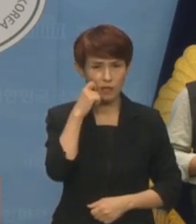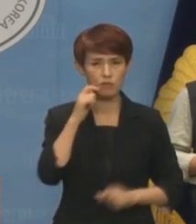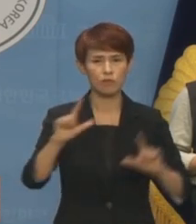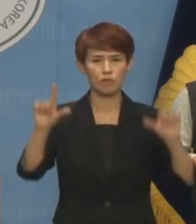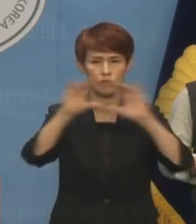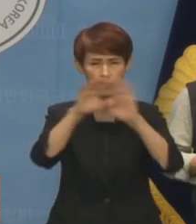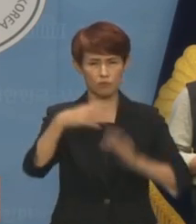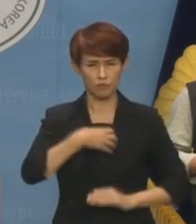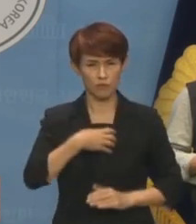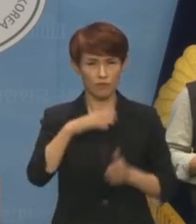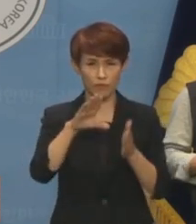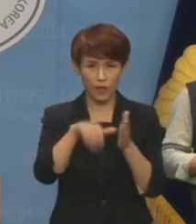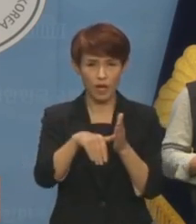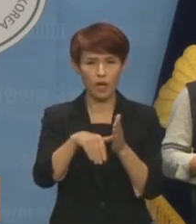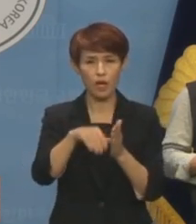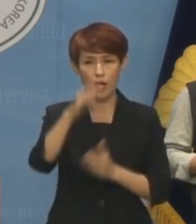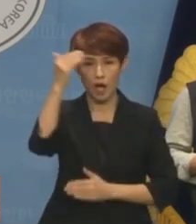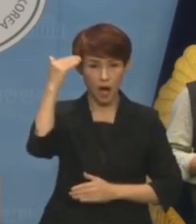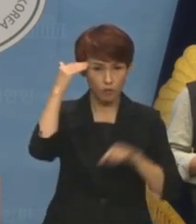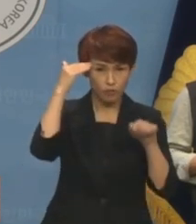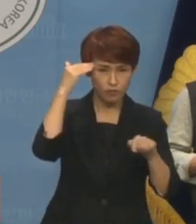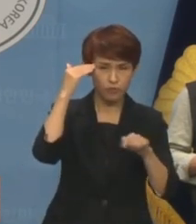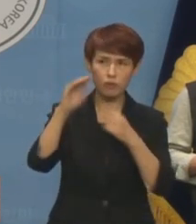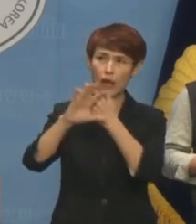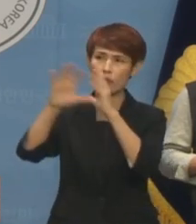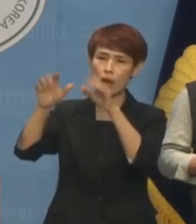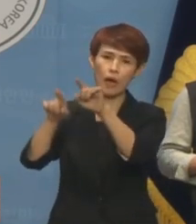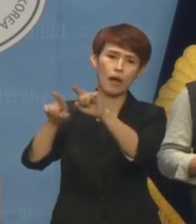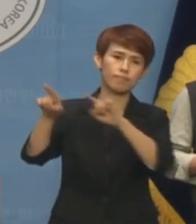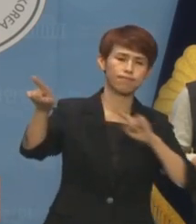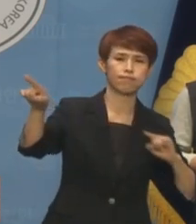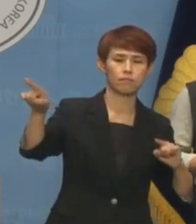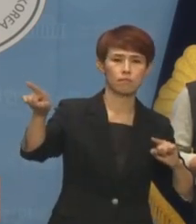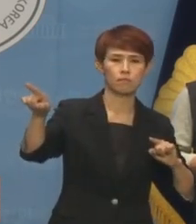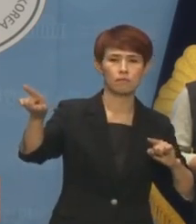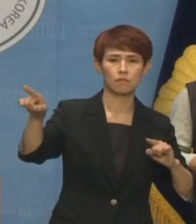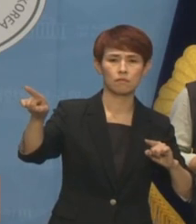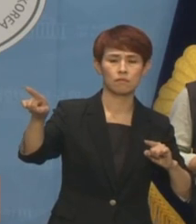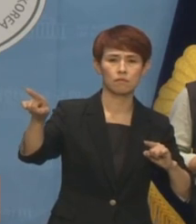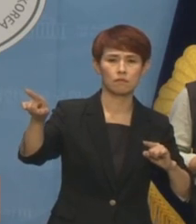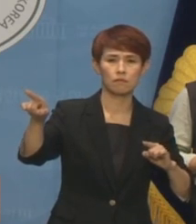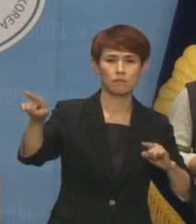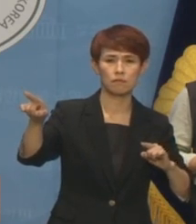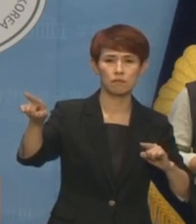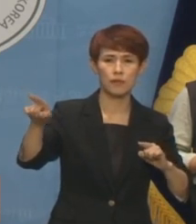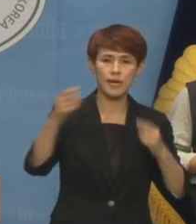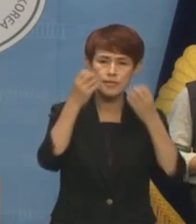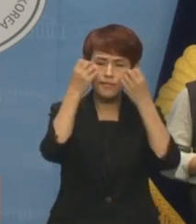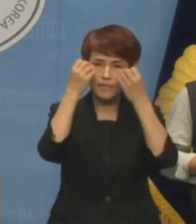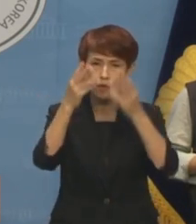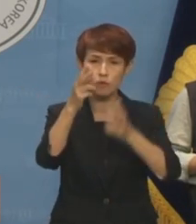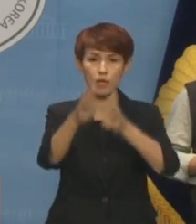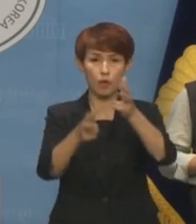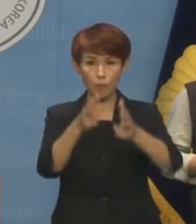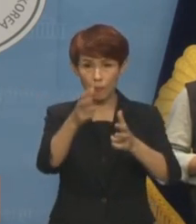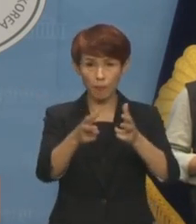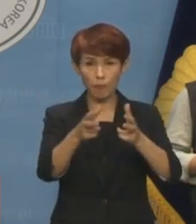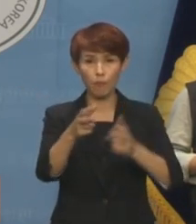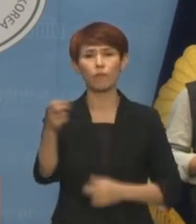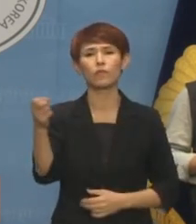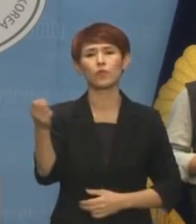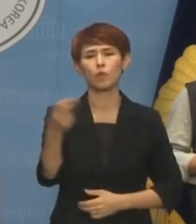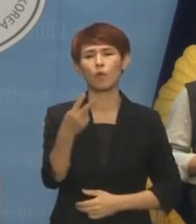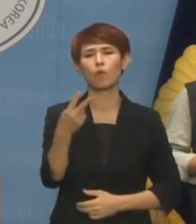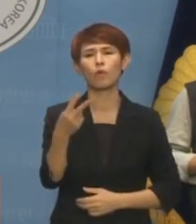대응에서 한국은 다른 나라보다 뒤처지게 되고 시장에 맡겨두게 될 새로운 산업 부분과